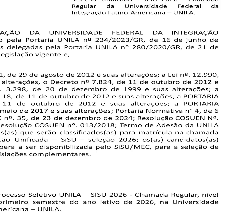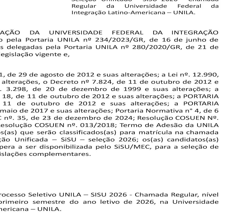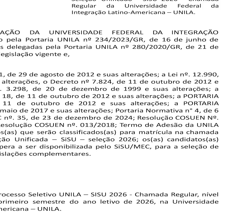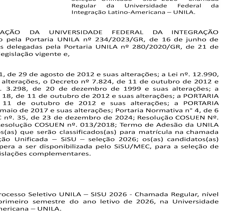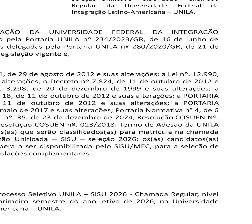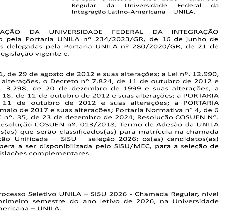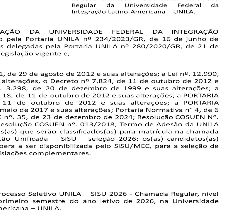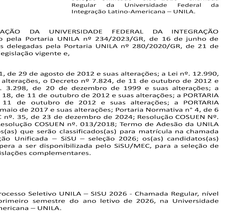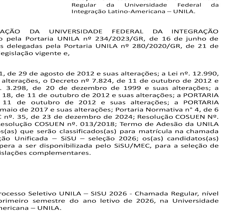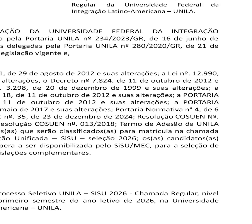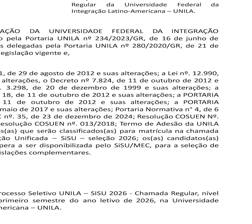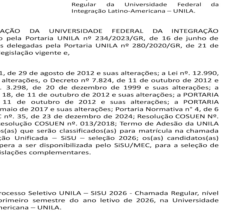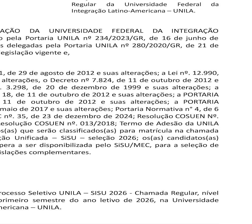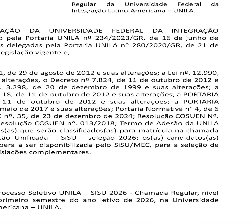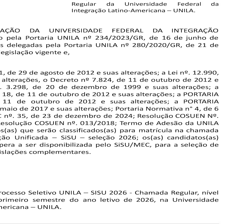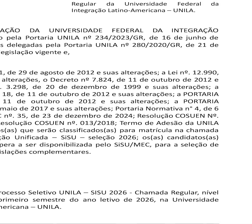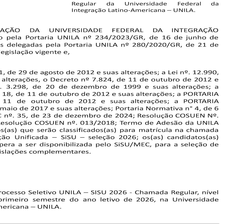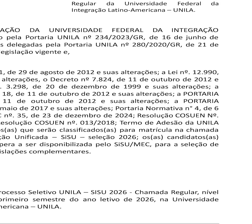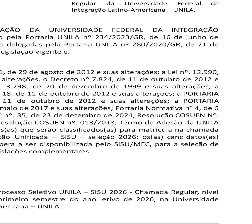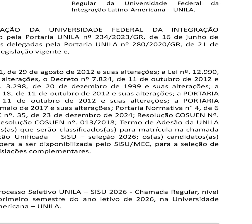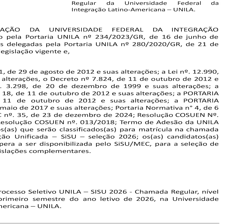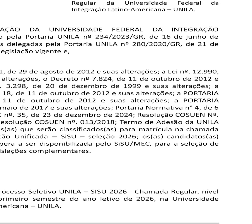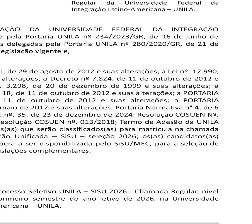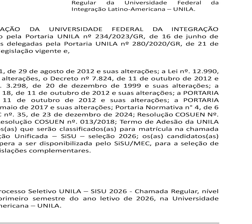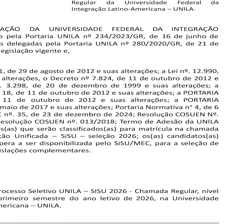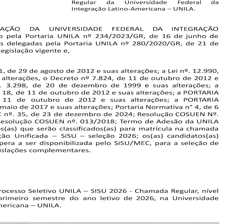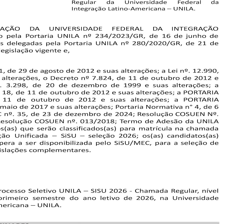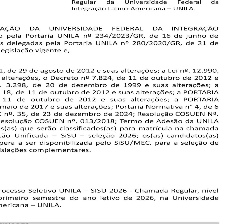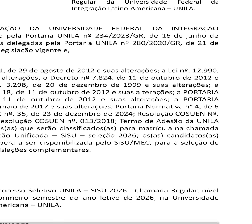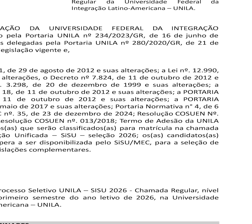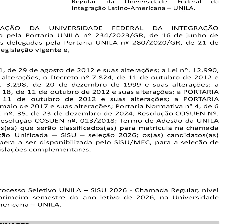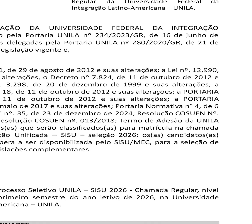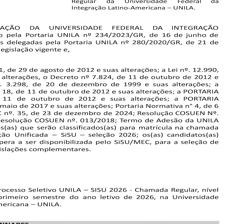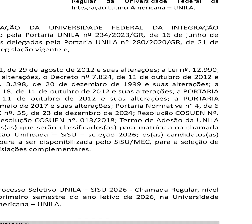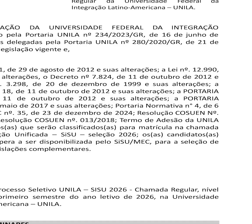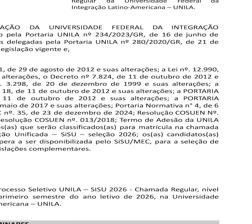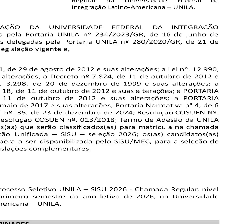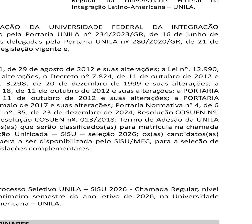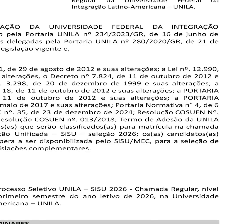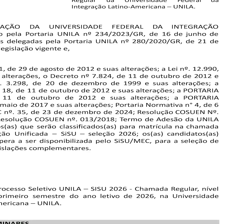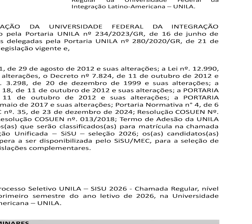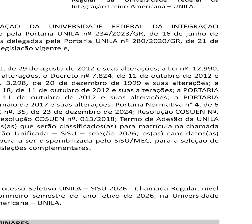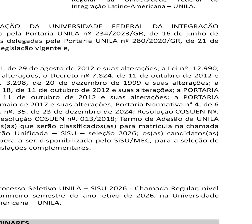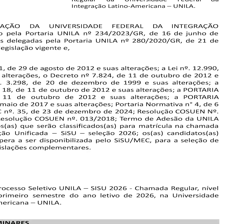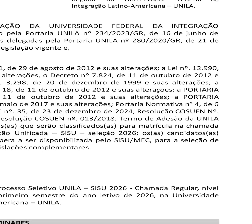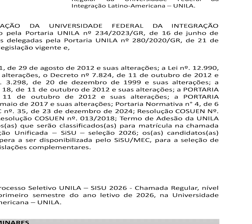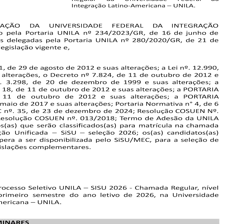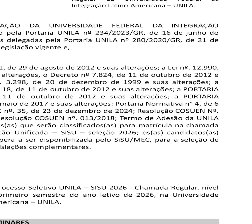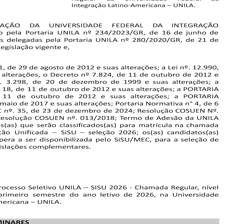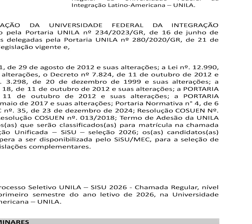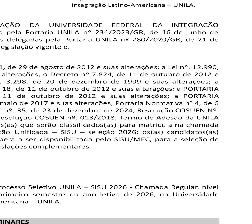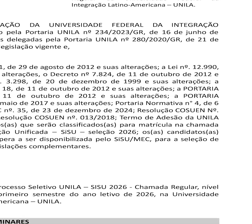Seleção 2026, os candidatos classificados em lista de espera a ser disponibilizada pelo SISU-MEC